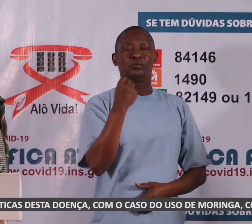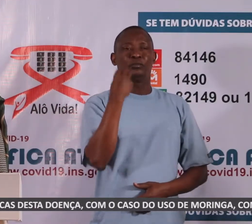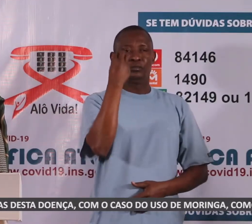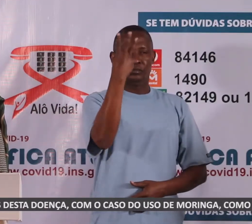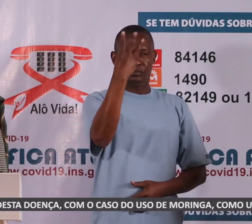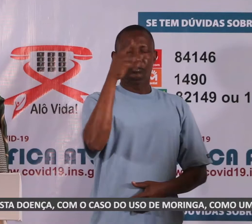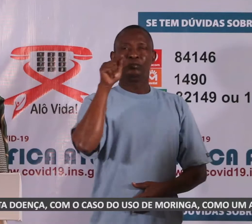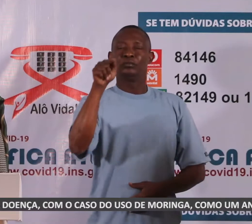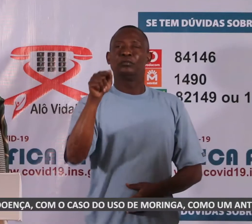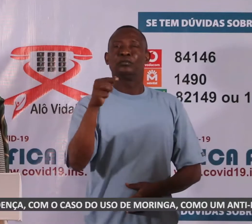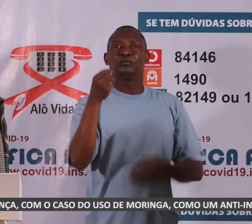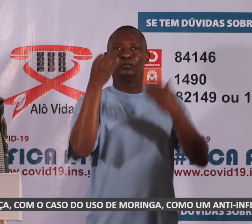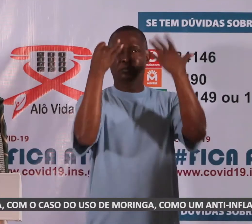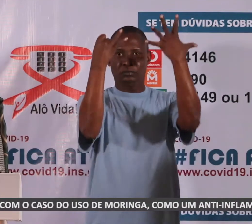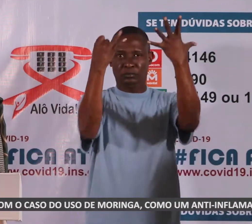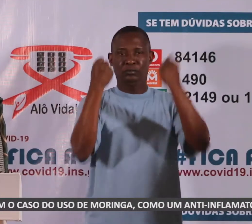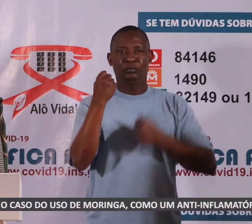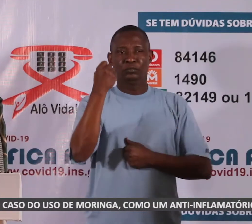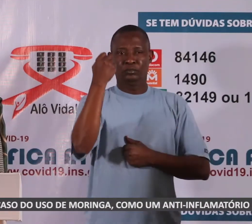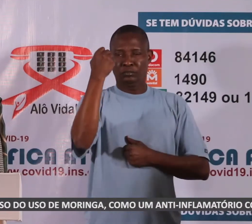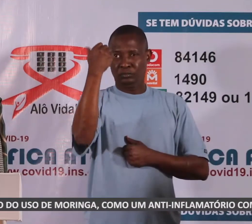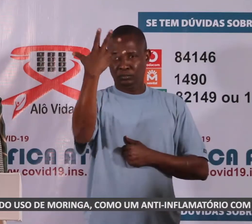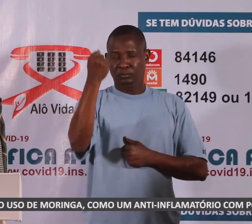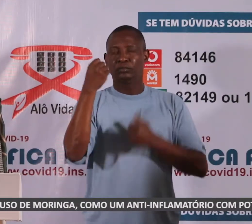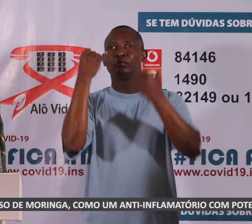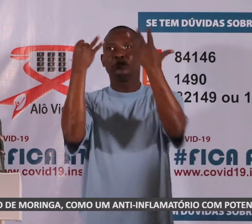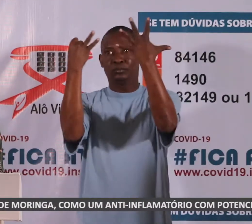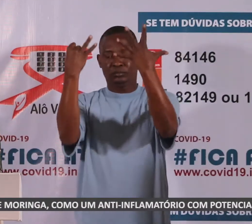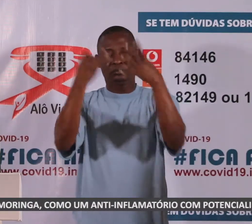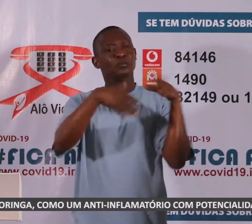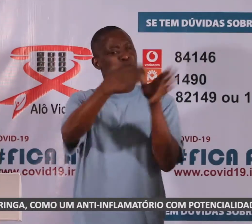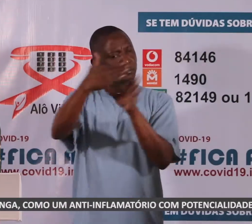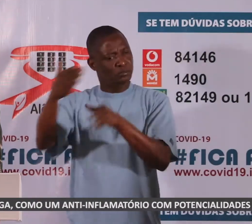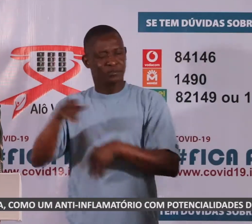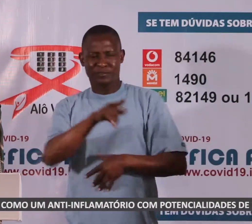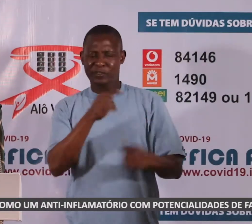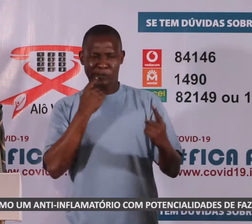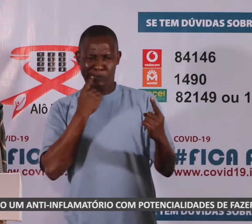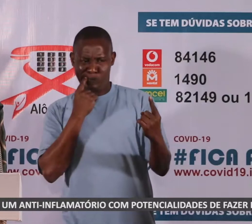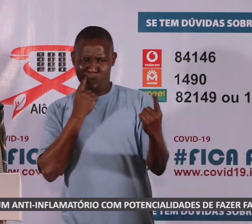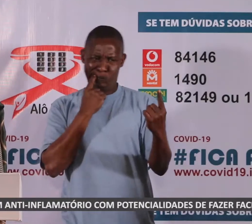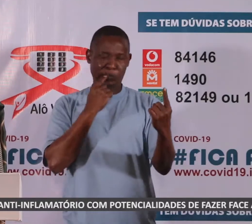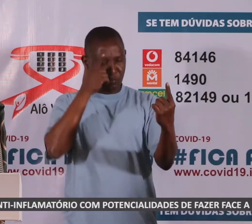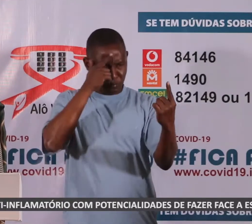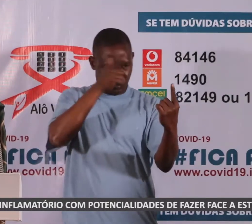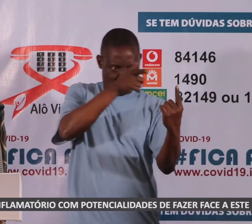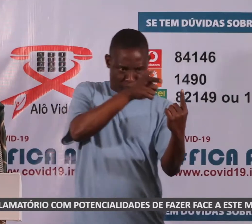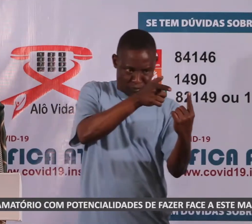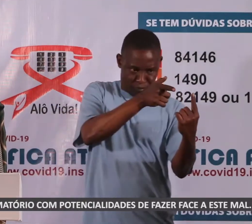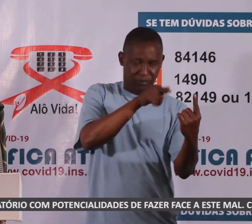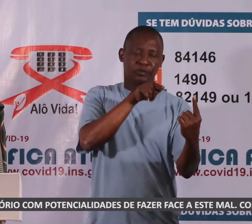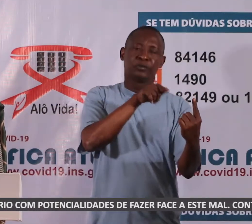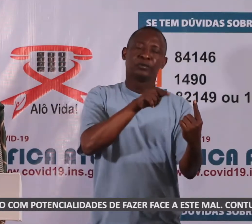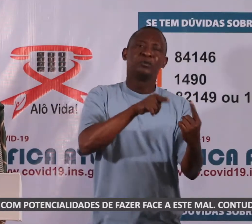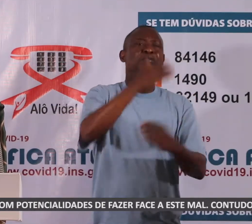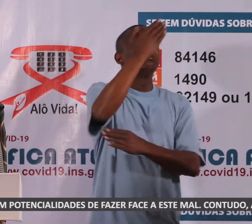1.123.757 pessoas rastreadas de uma possível infecção de Covid-19 a partir de todas as fontes de